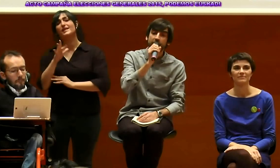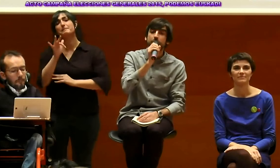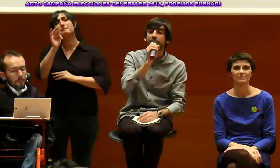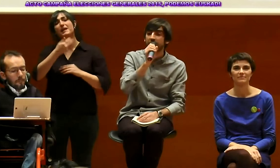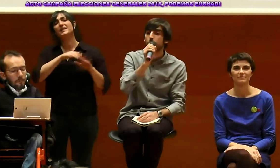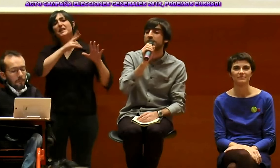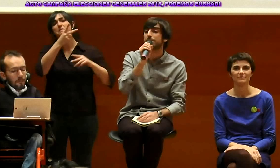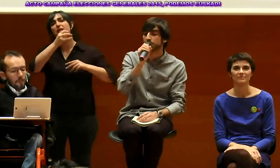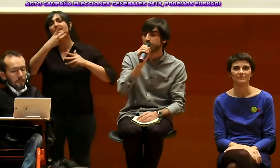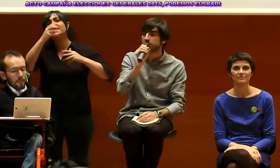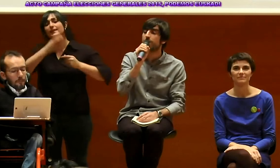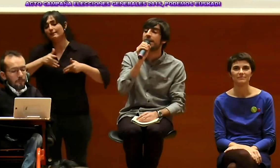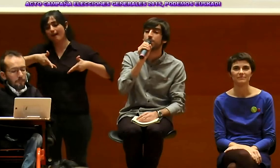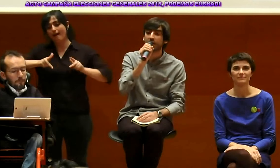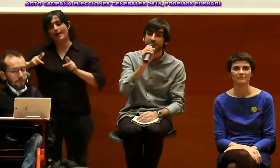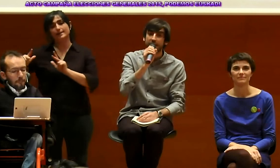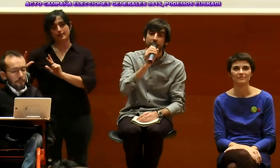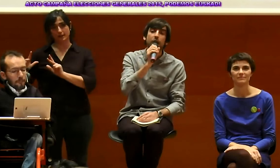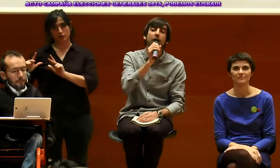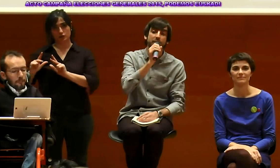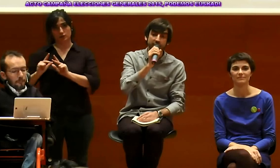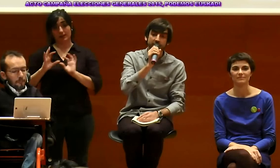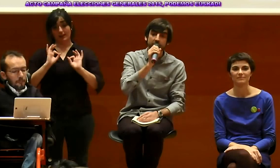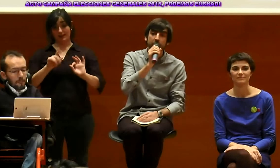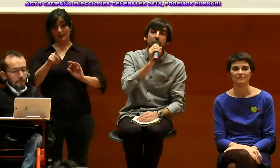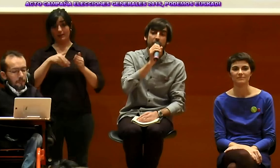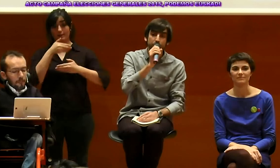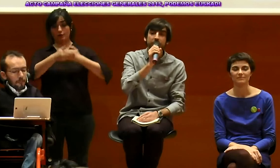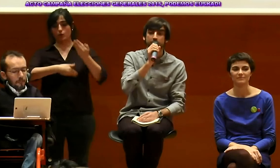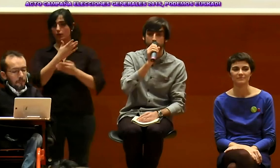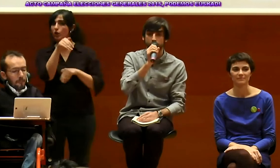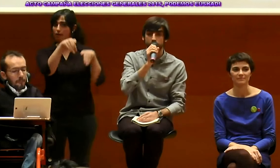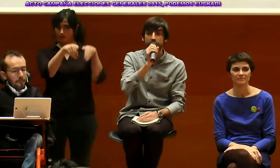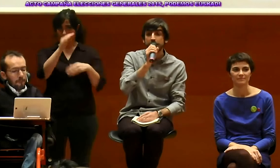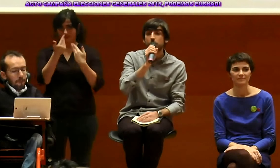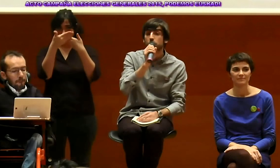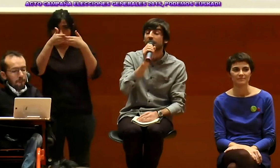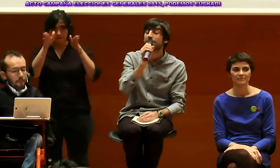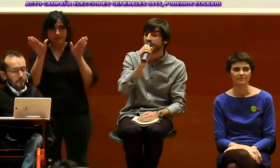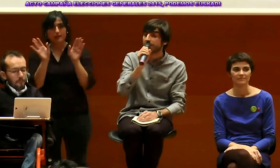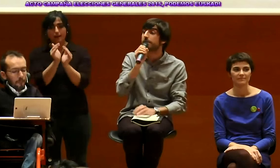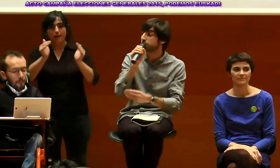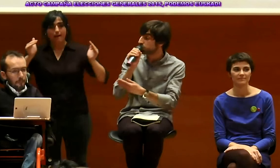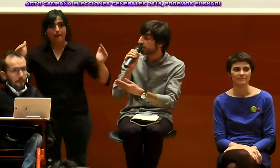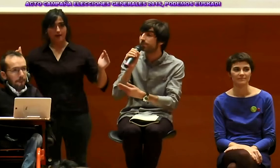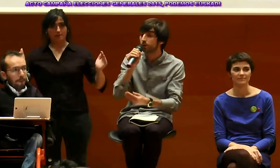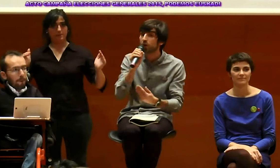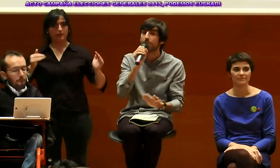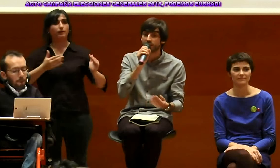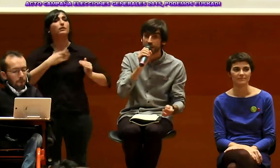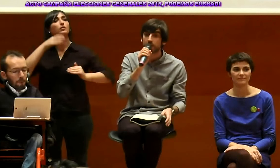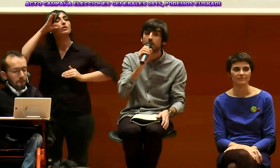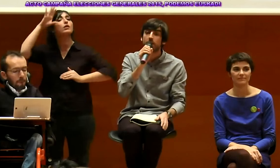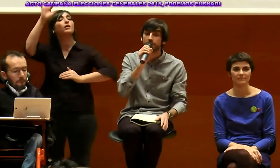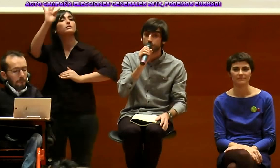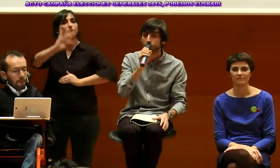para llevar a cabo ese proceso de manera democrática, abierta, amplia y con capacidad de escucha.